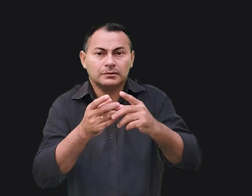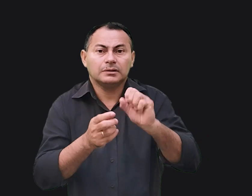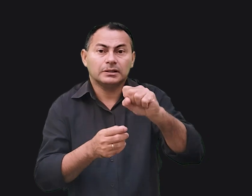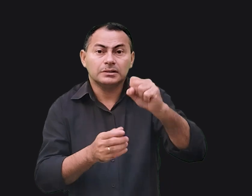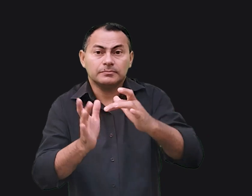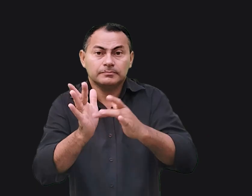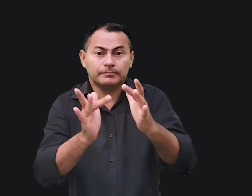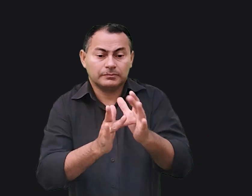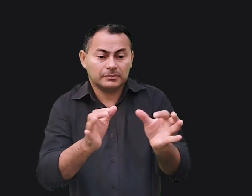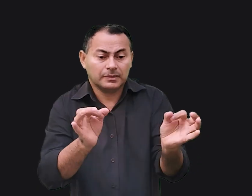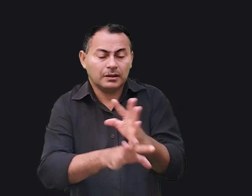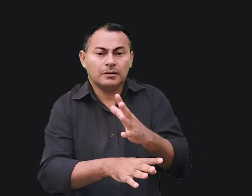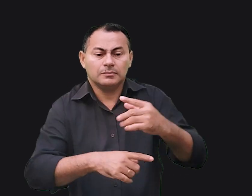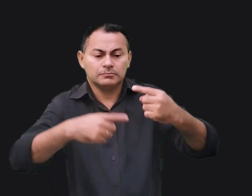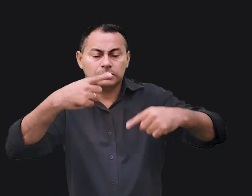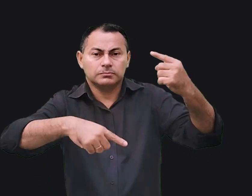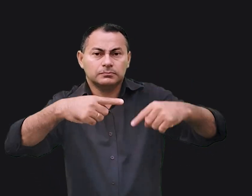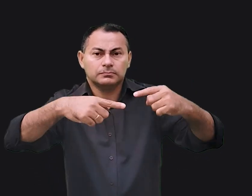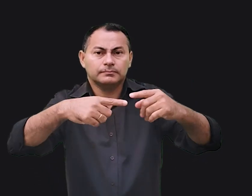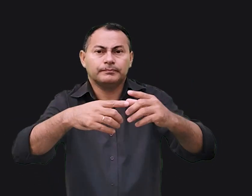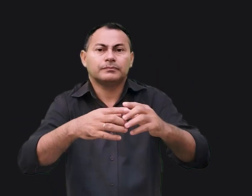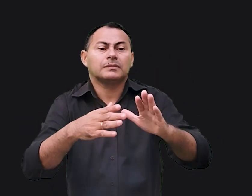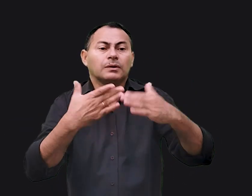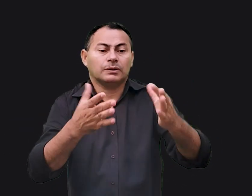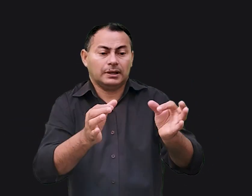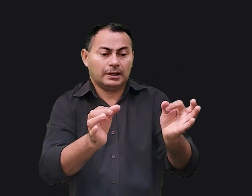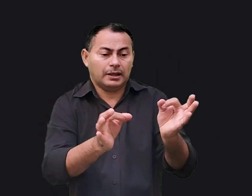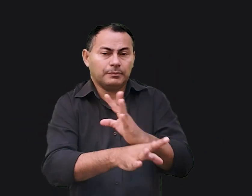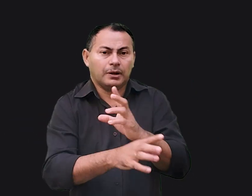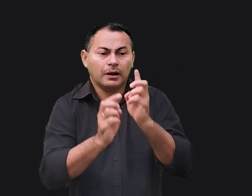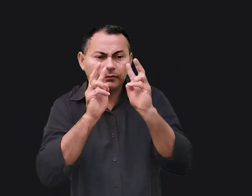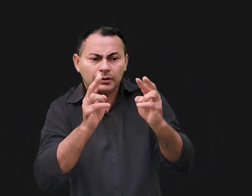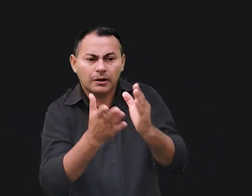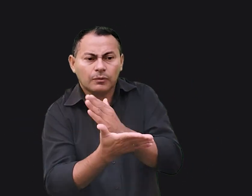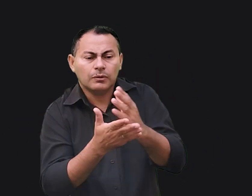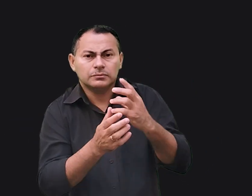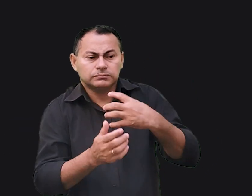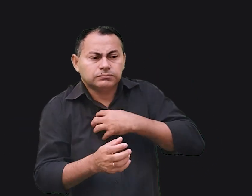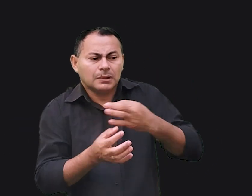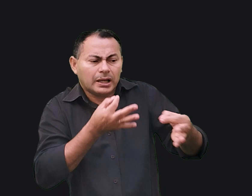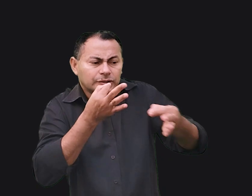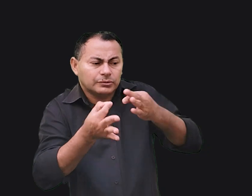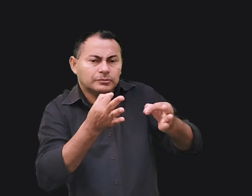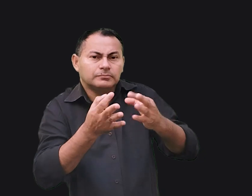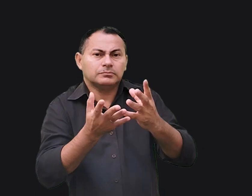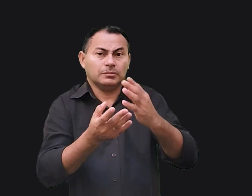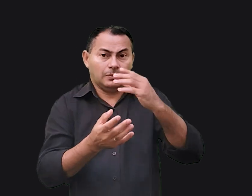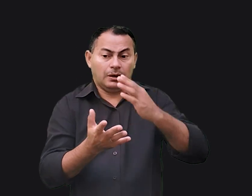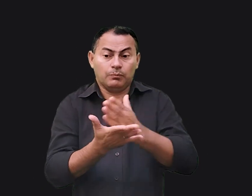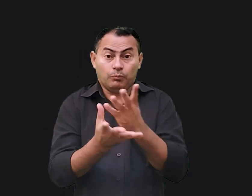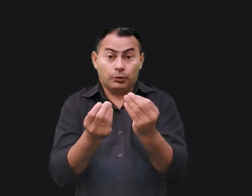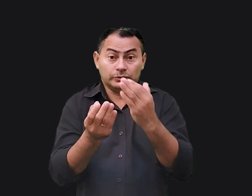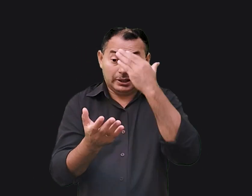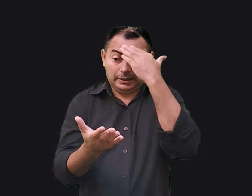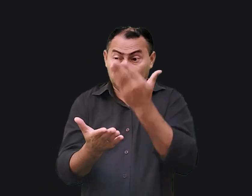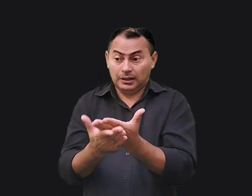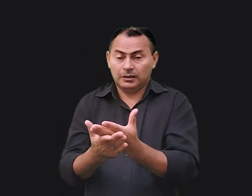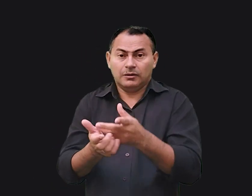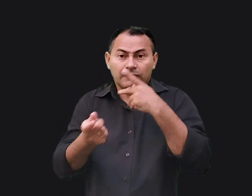Foi assim que Jesus terminou aquela discussão. E quando ele terminou, viu algumas reações. Muitos creram nele quando ele disse aquelas